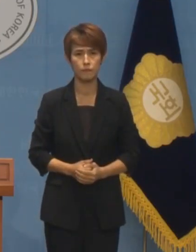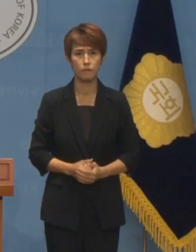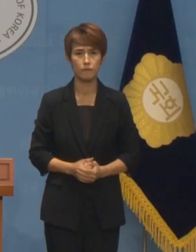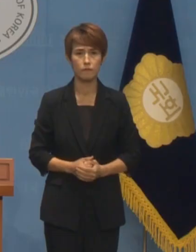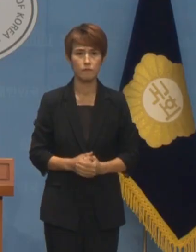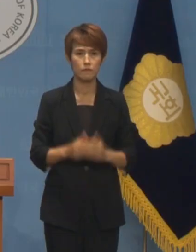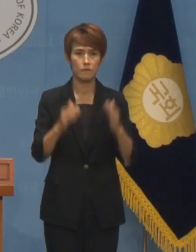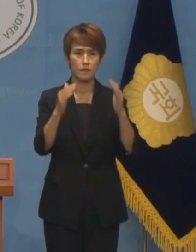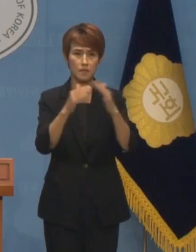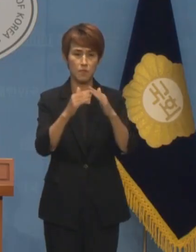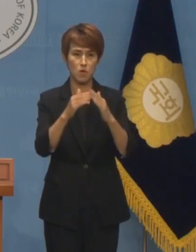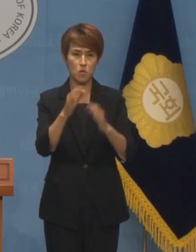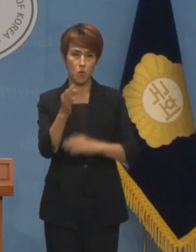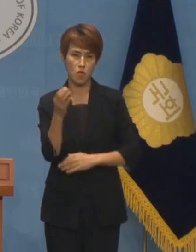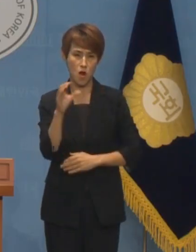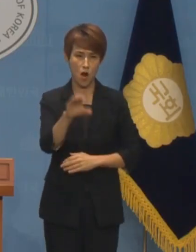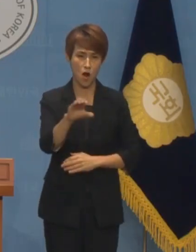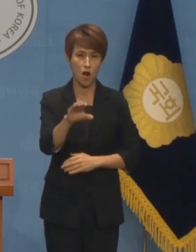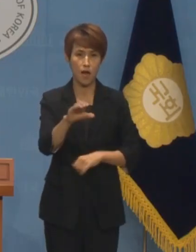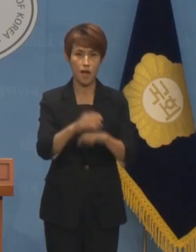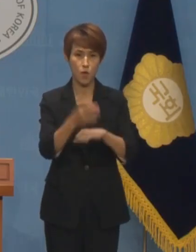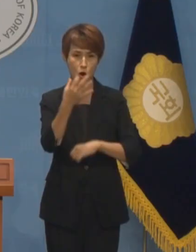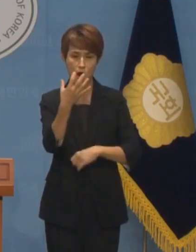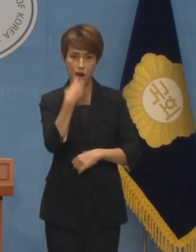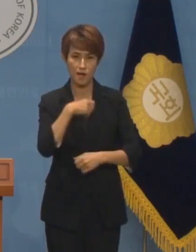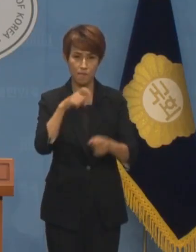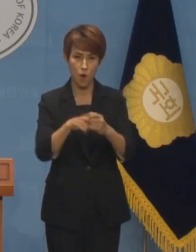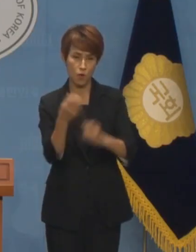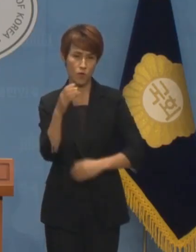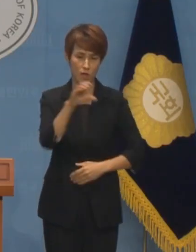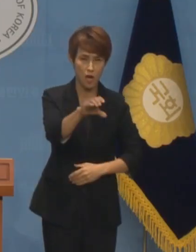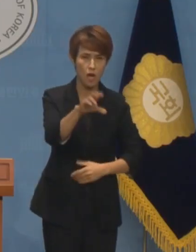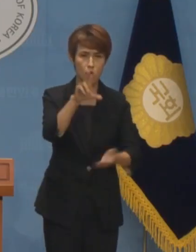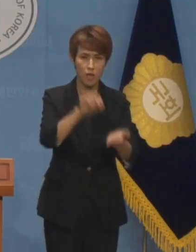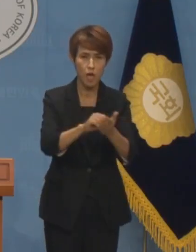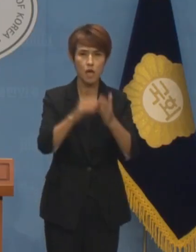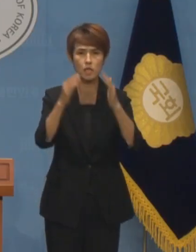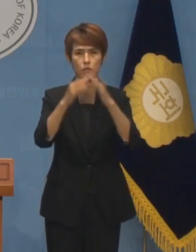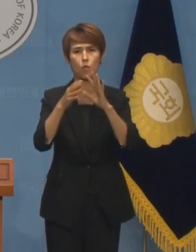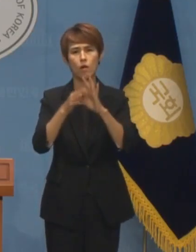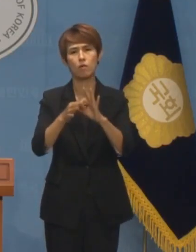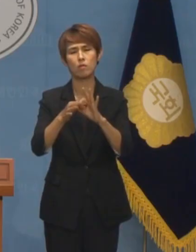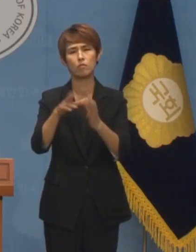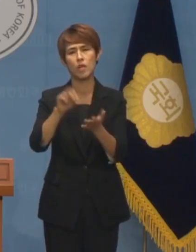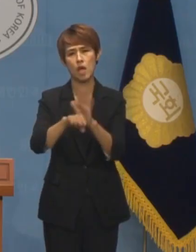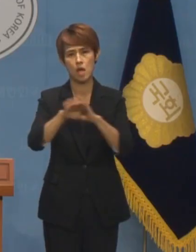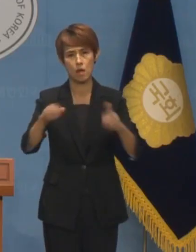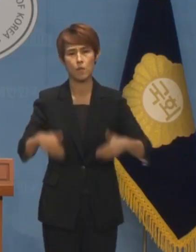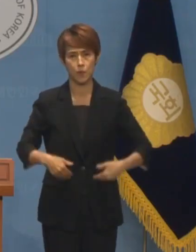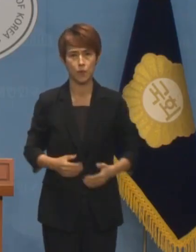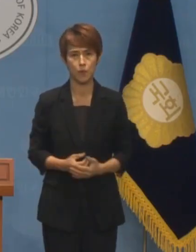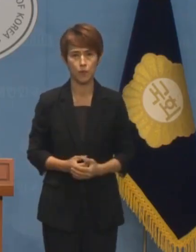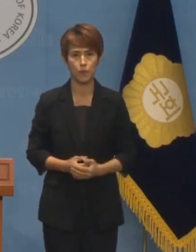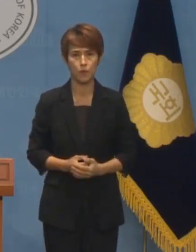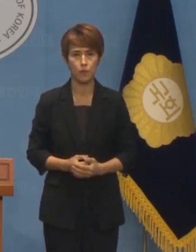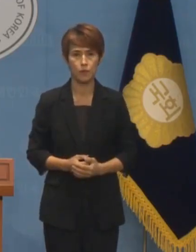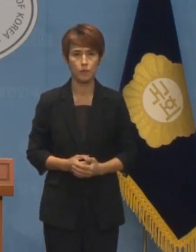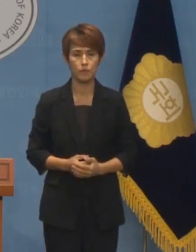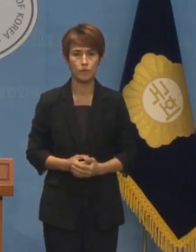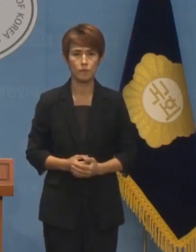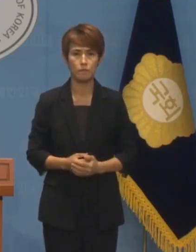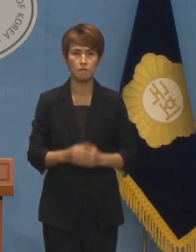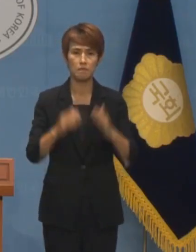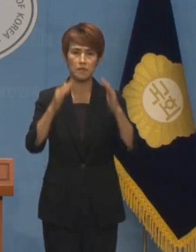투기와 미분양의 양극화를 해소할 명쾌한 부동산 종합대책 마련을 촉구하며 단순히 시장의